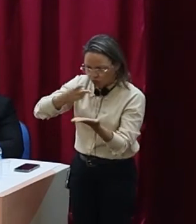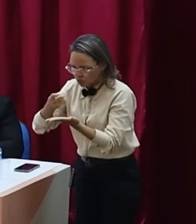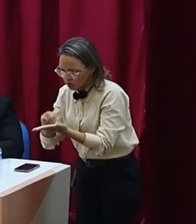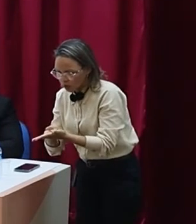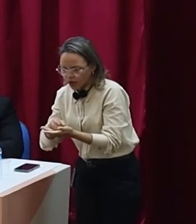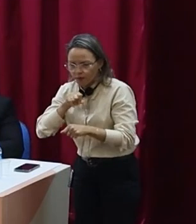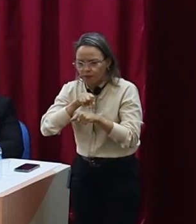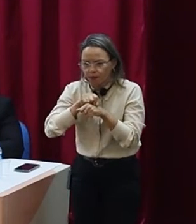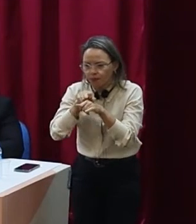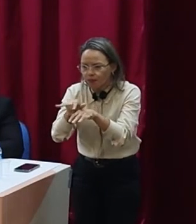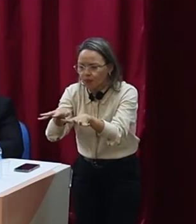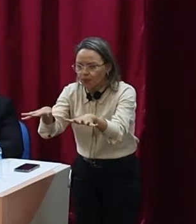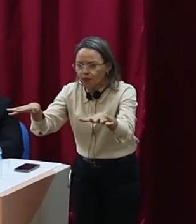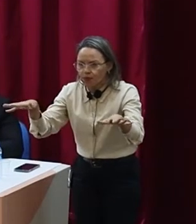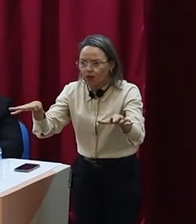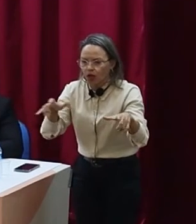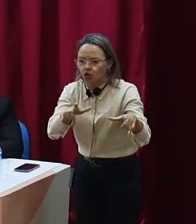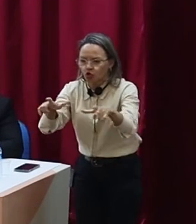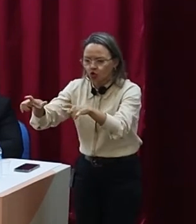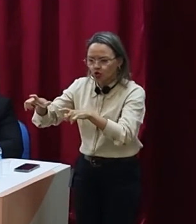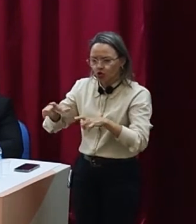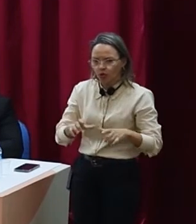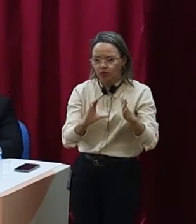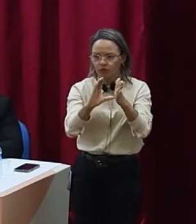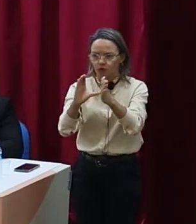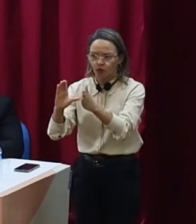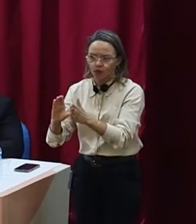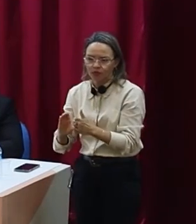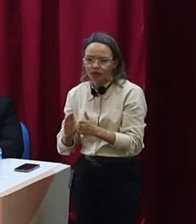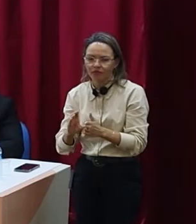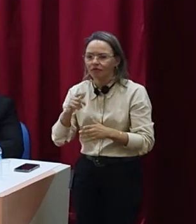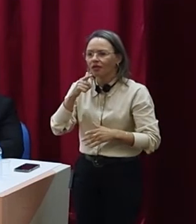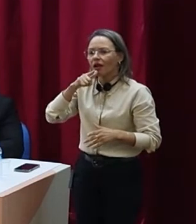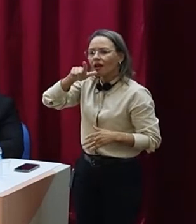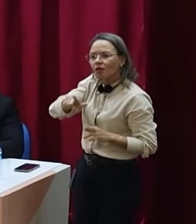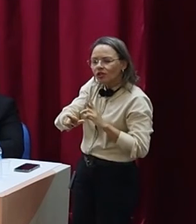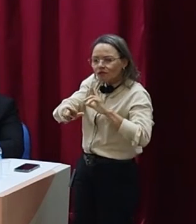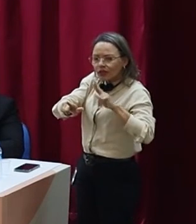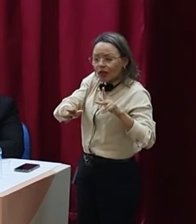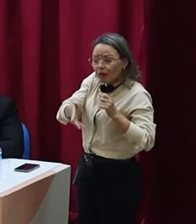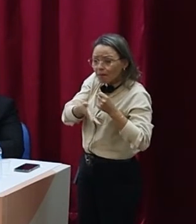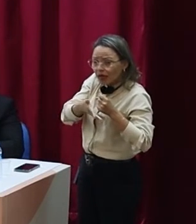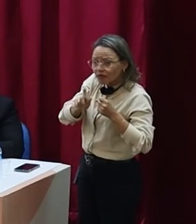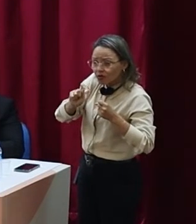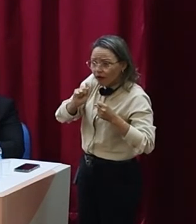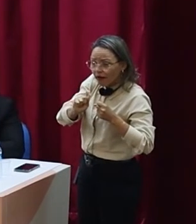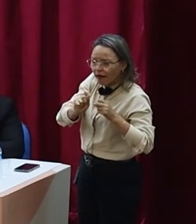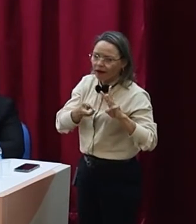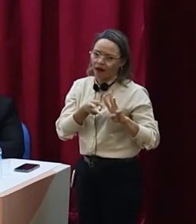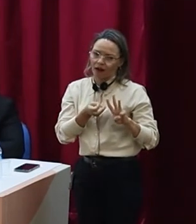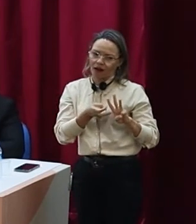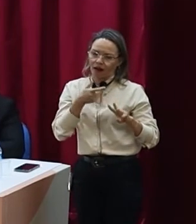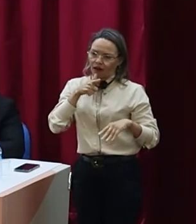as comunidades que não falavam a língua oficial do Estado no seu território, basicamente as línguas indígenas. Quem milita